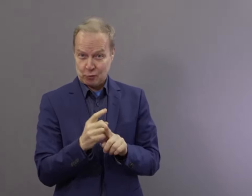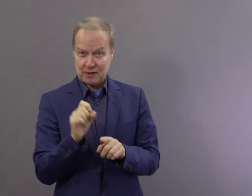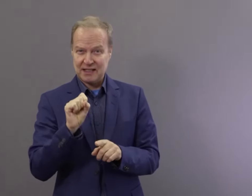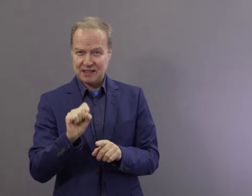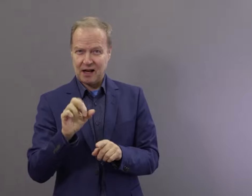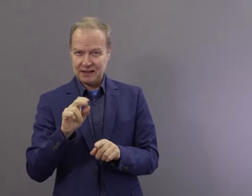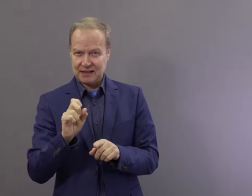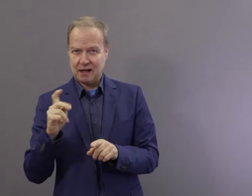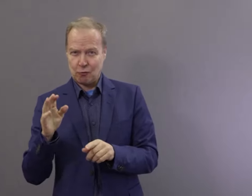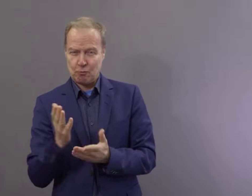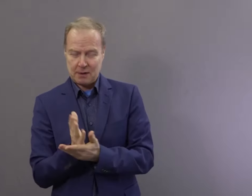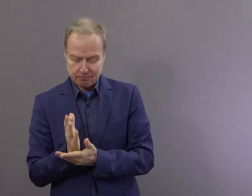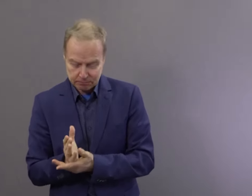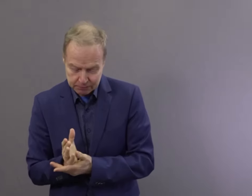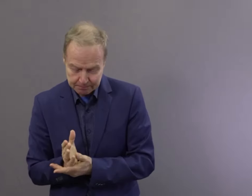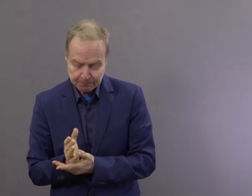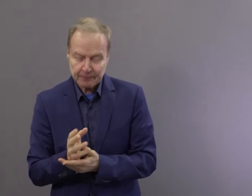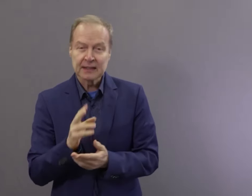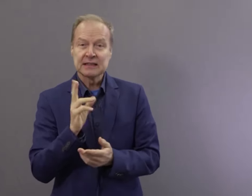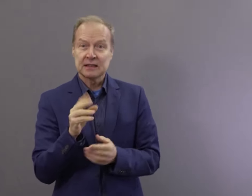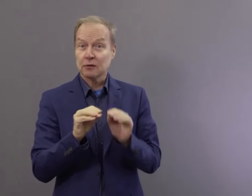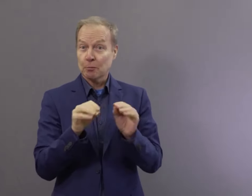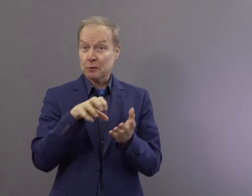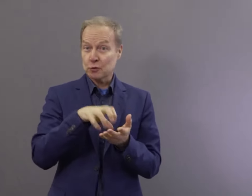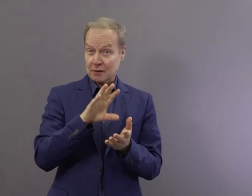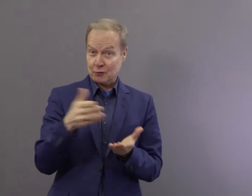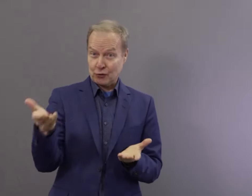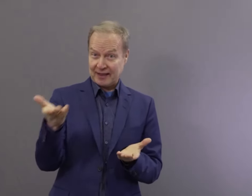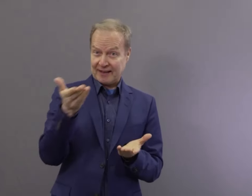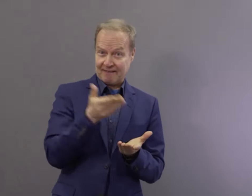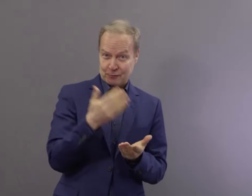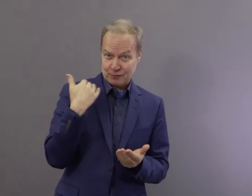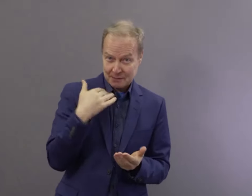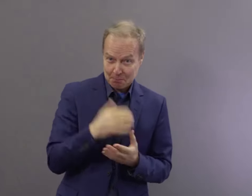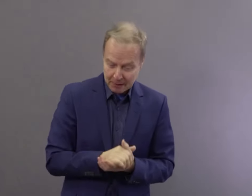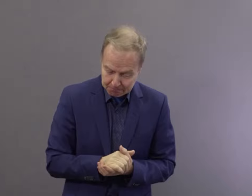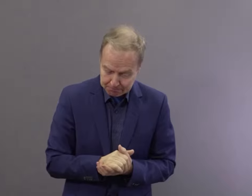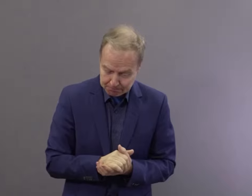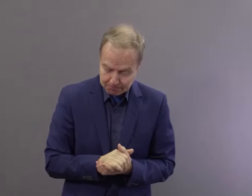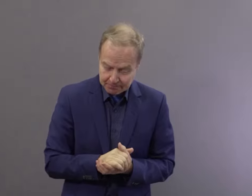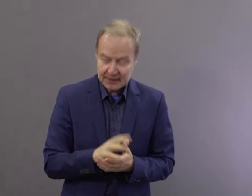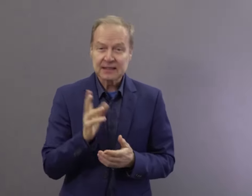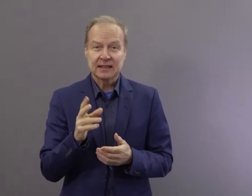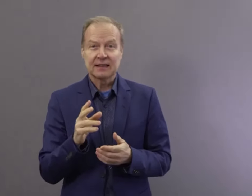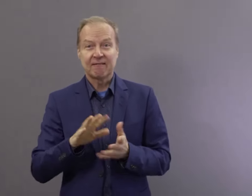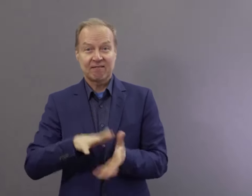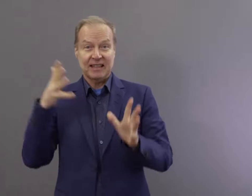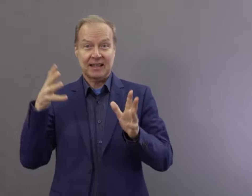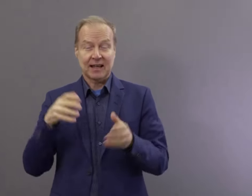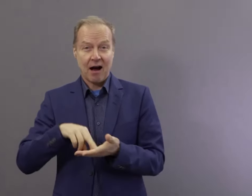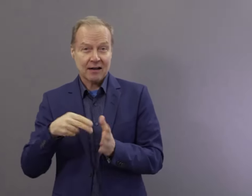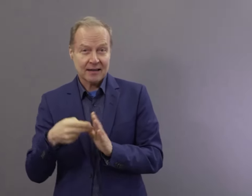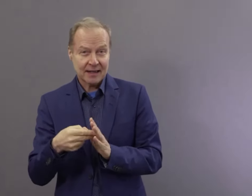ylipäänsä on. No, vähemmistökielten, eikö siis eduskunnan viittomakielten verkosto, Sari Sarkomaa, opetushallituksen